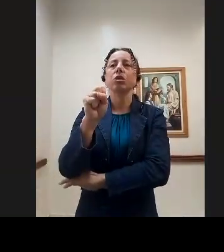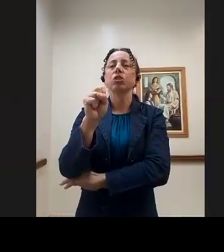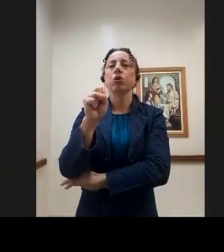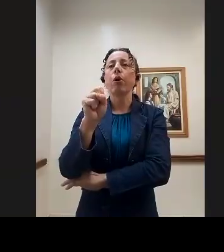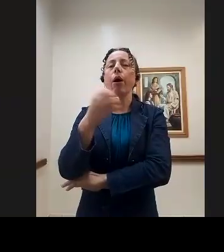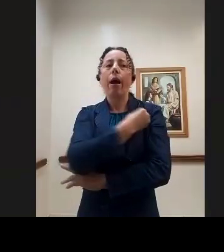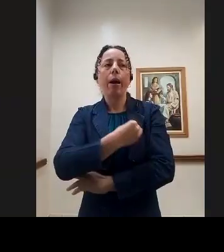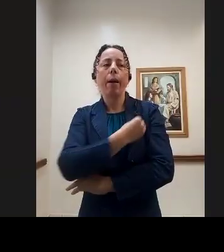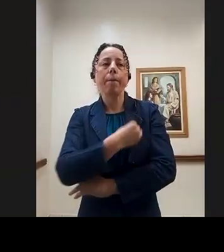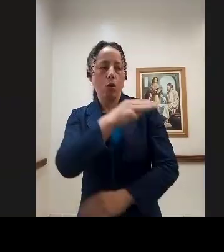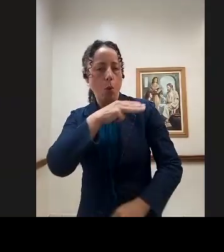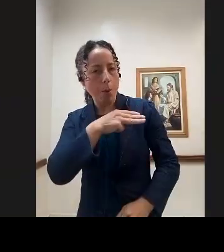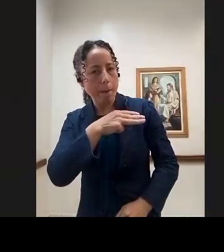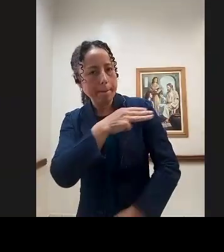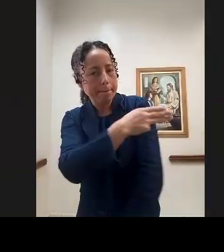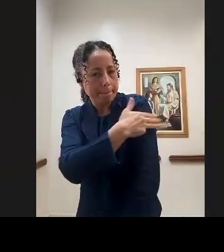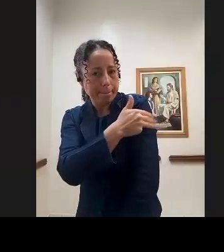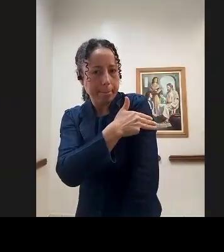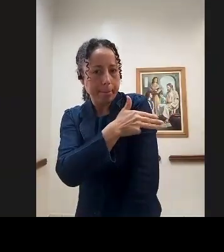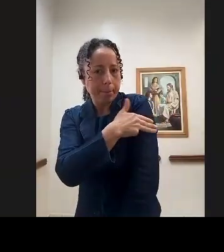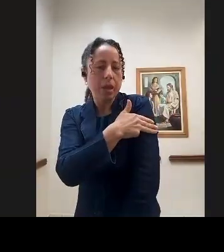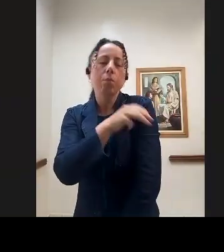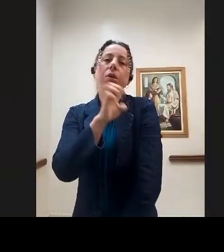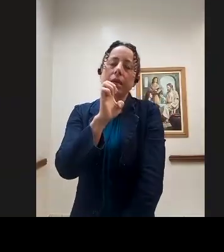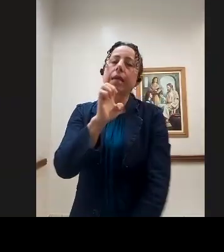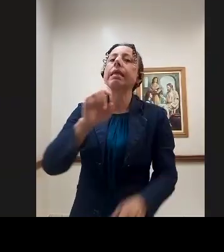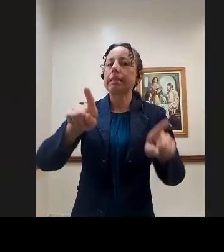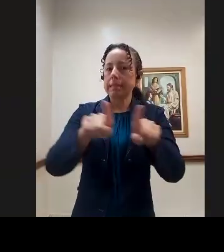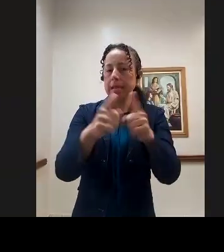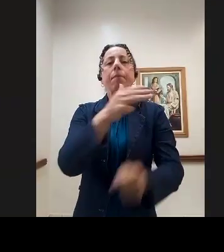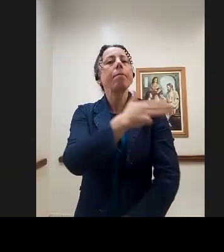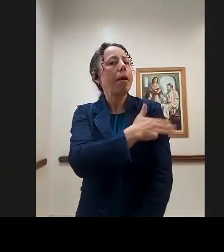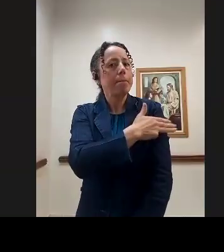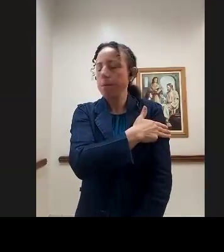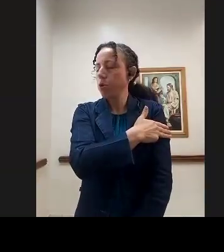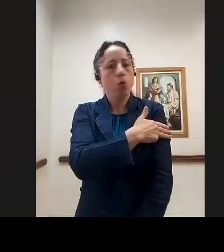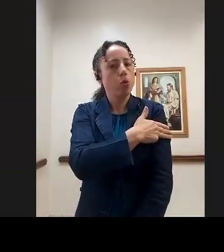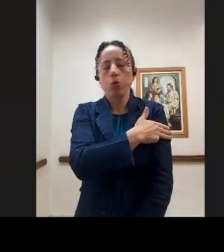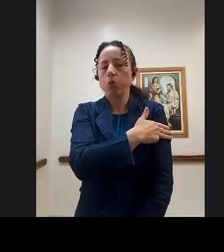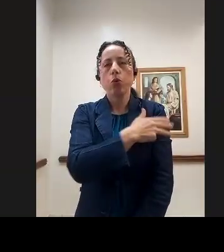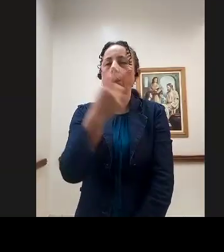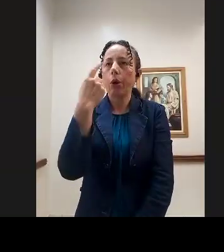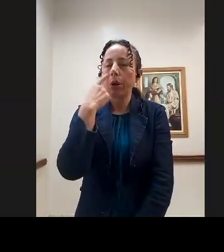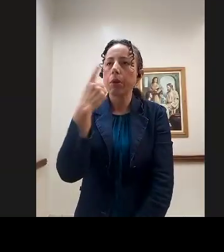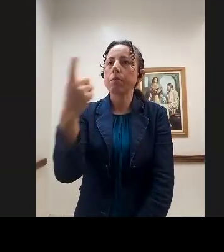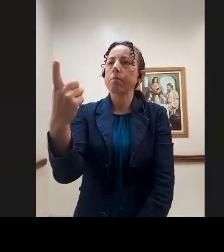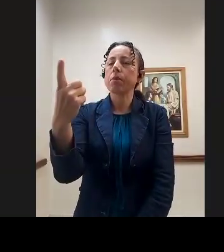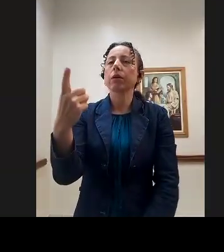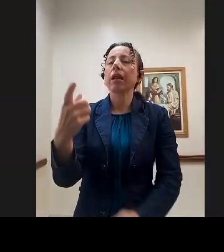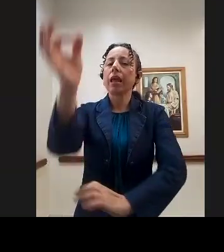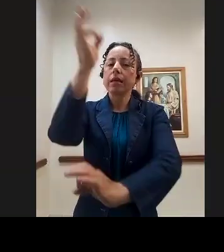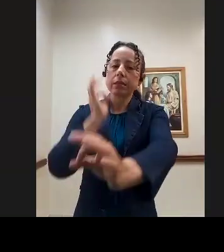melhor, demonstrou como o Senhor, ele espera que a expiação haja em nossas vidas, né? Ao ver alguns